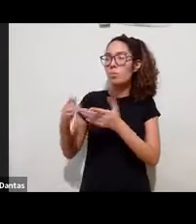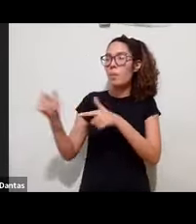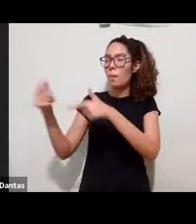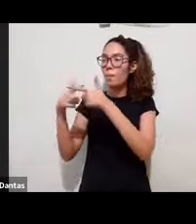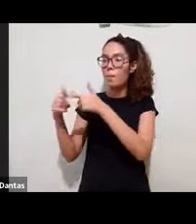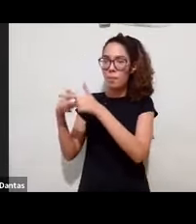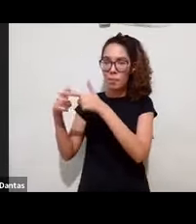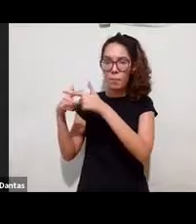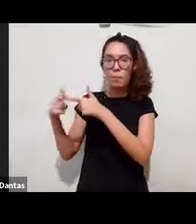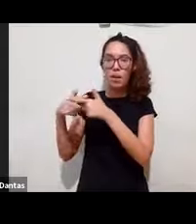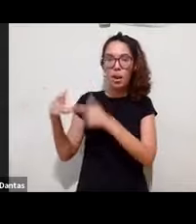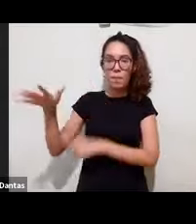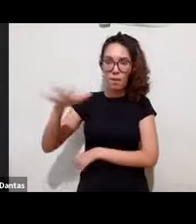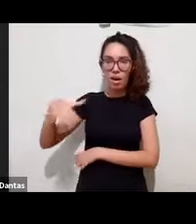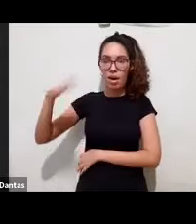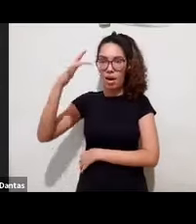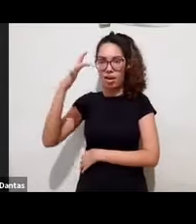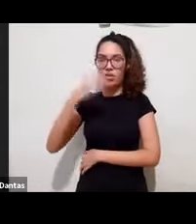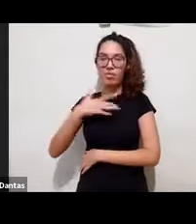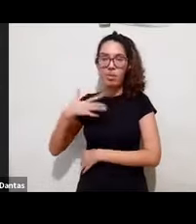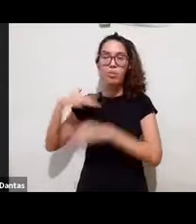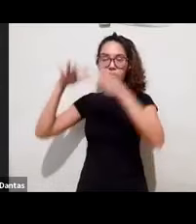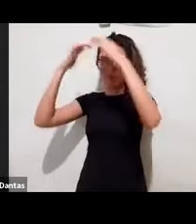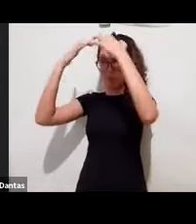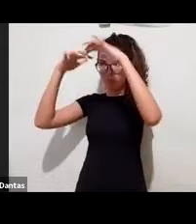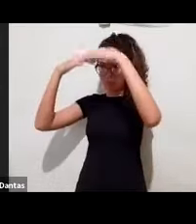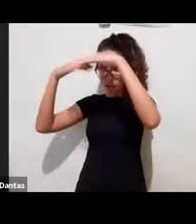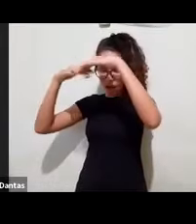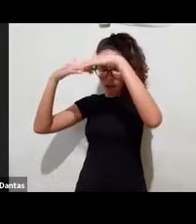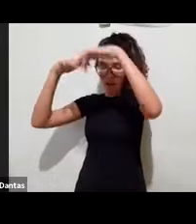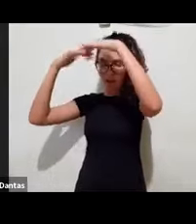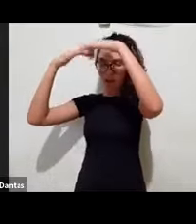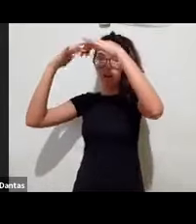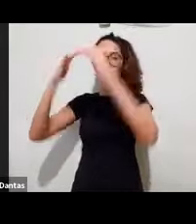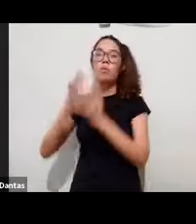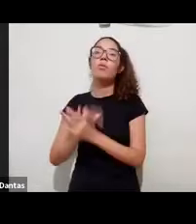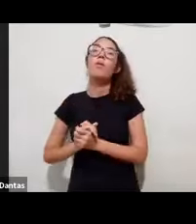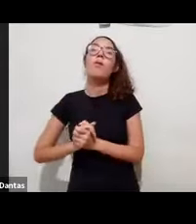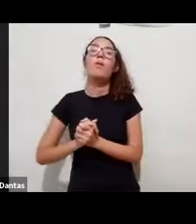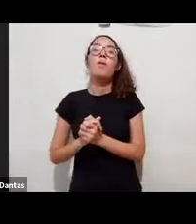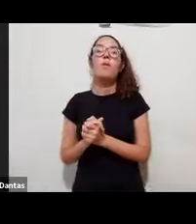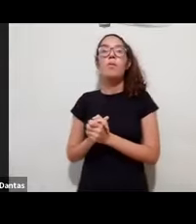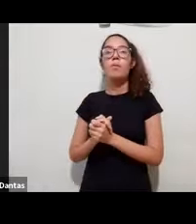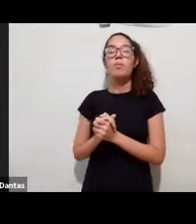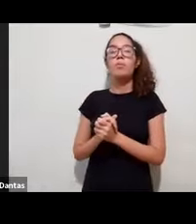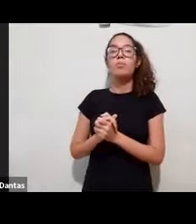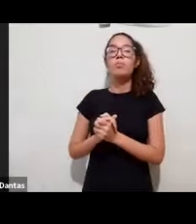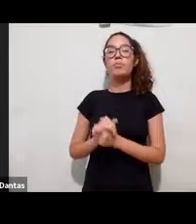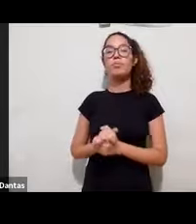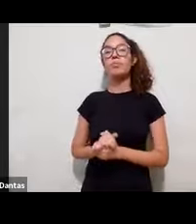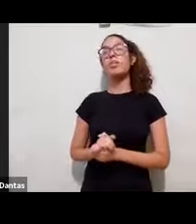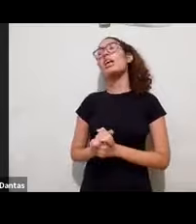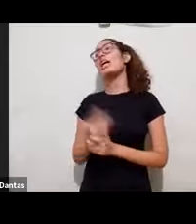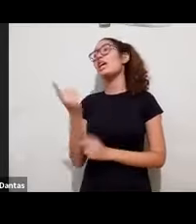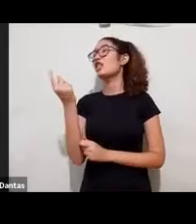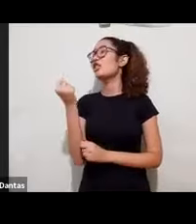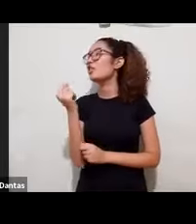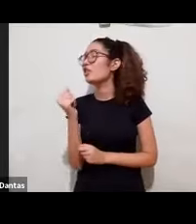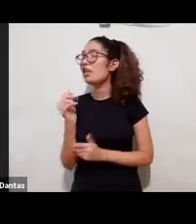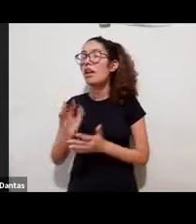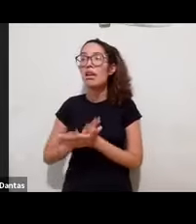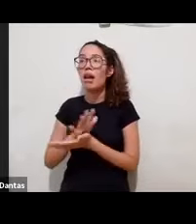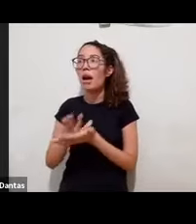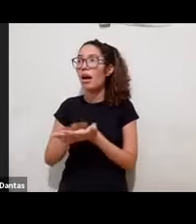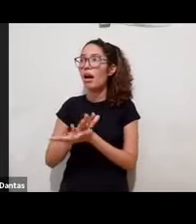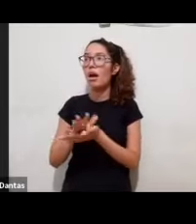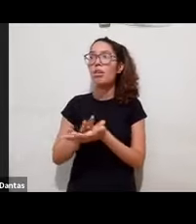ali vendo toda a dificuldade que já era, e ainda ataques, corte de verba, né, fortalecimento dos manicômios, a